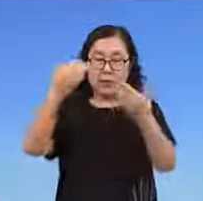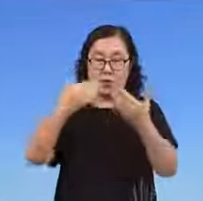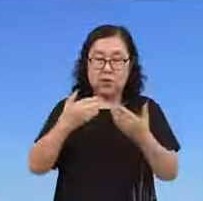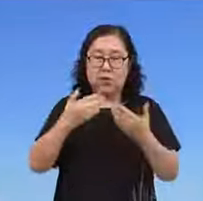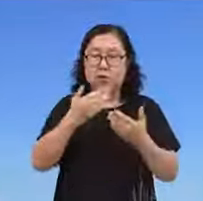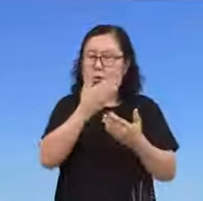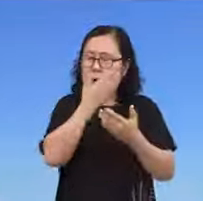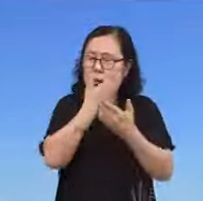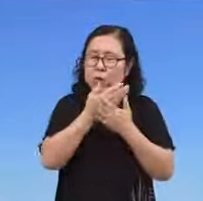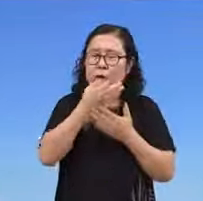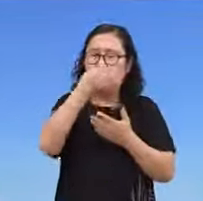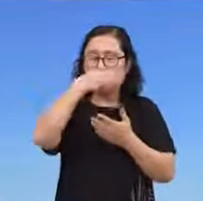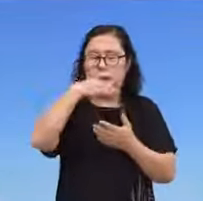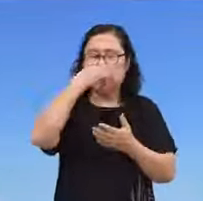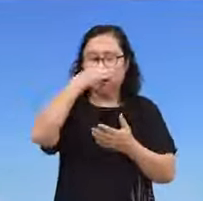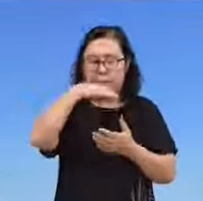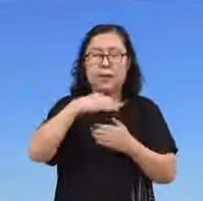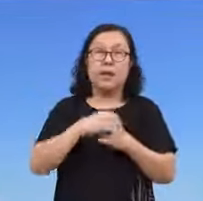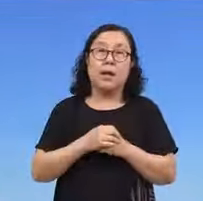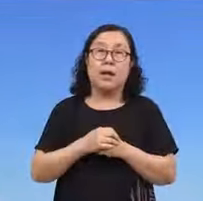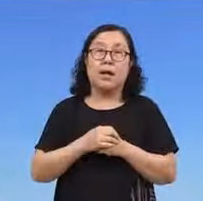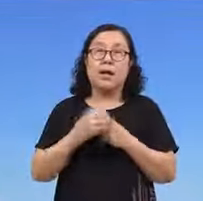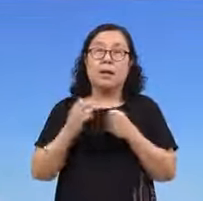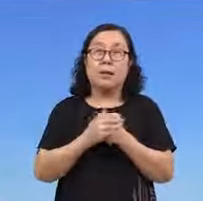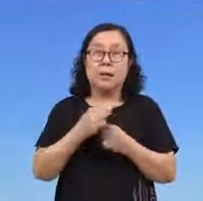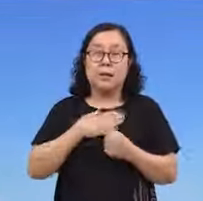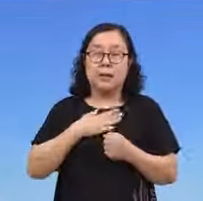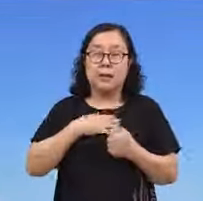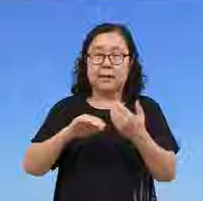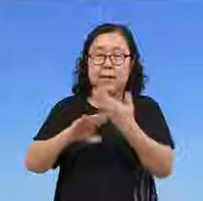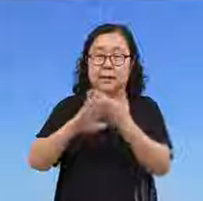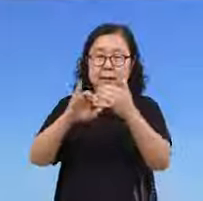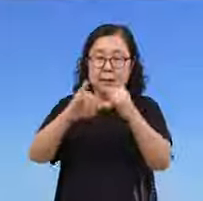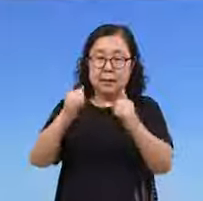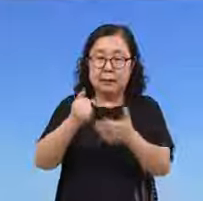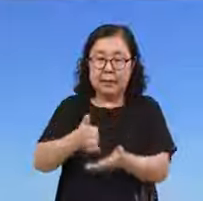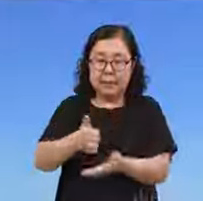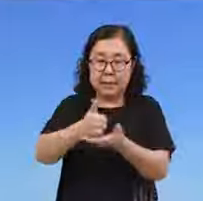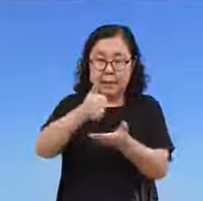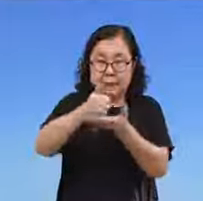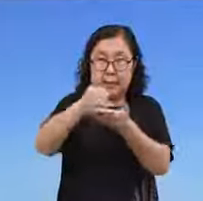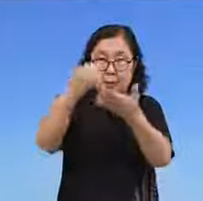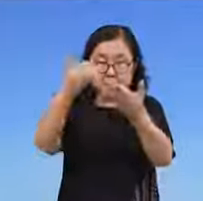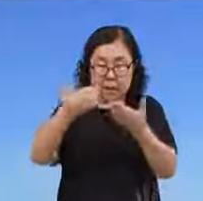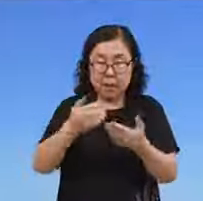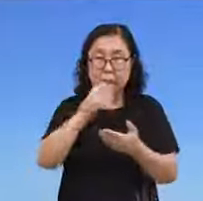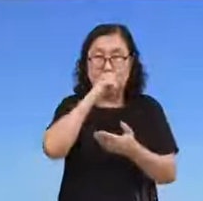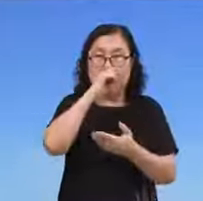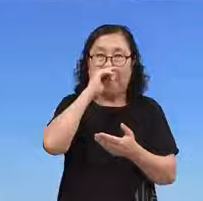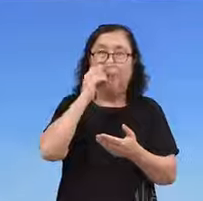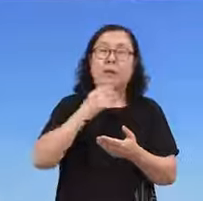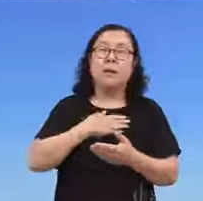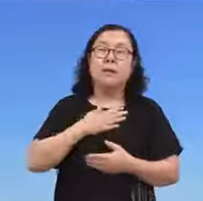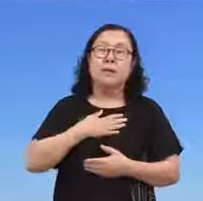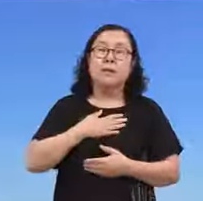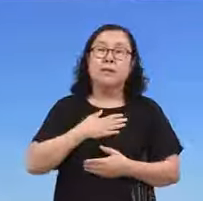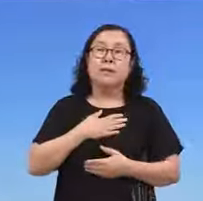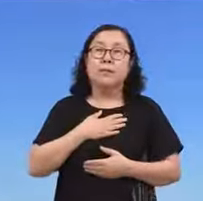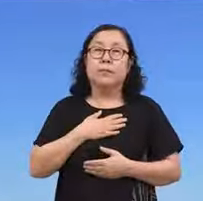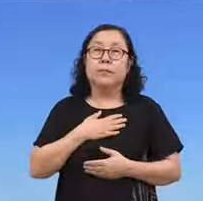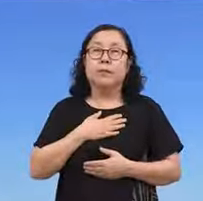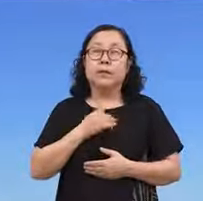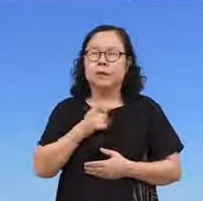소중한 유익입니다. 그래서 지금도요, 누가 뭐라고 칭찬을 하든지 간에 여전히 저는 신학교 1학년 서점 앞에 서